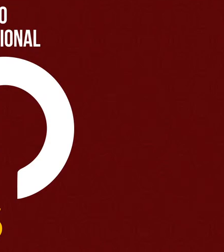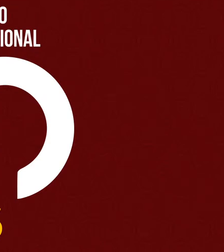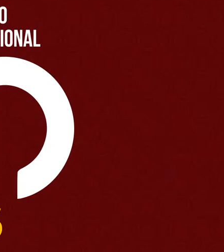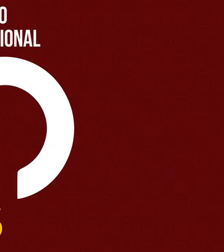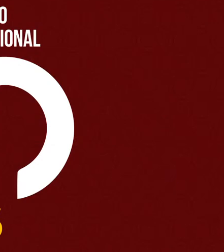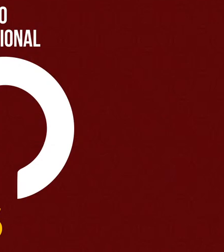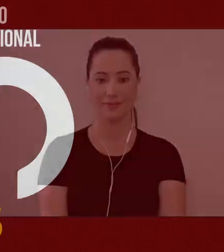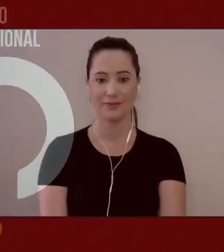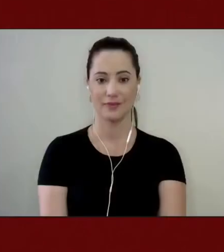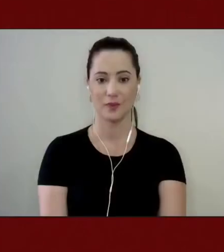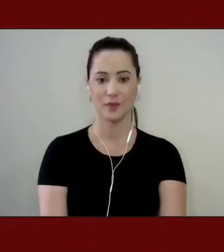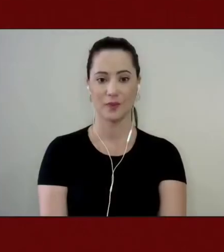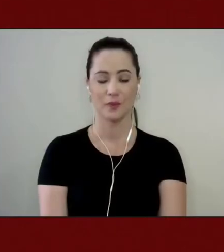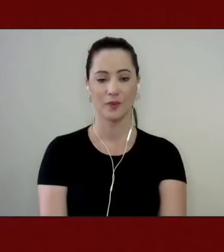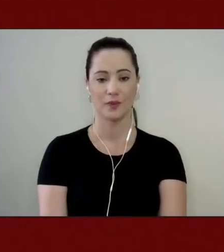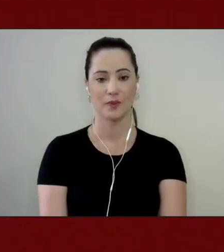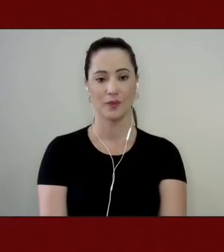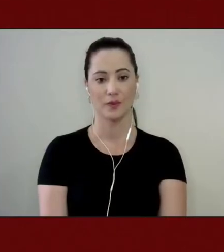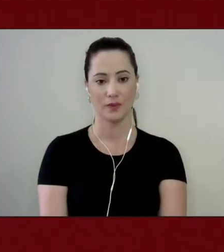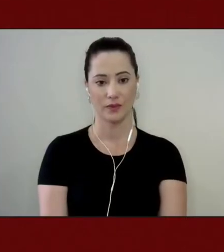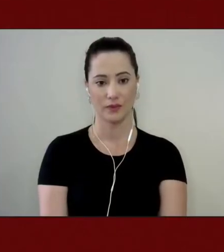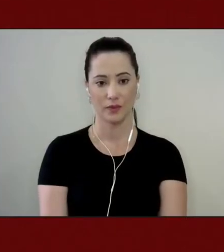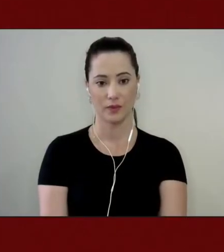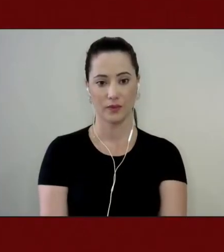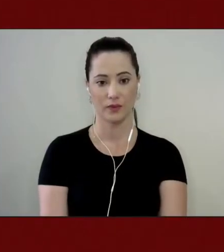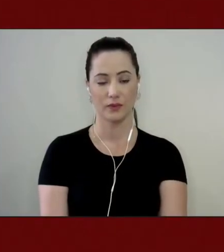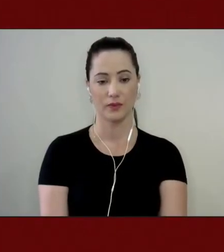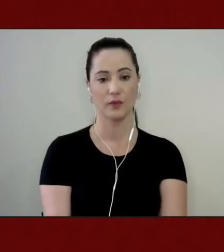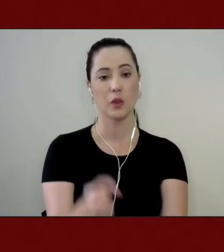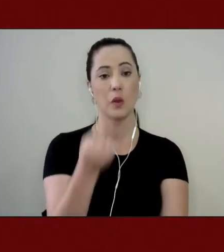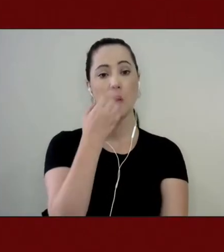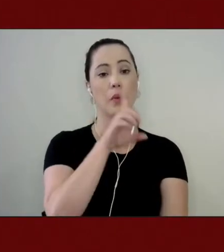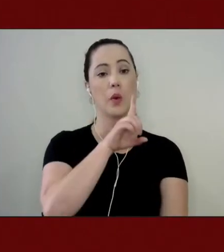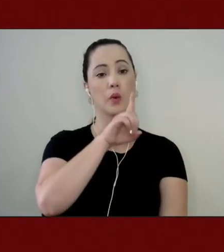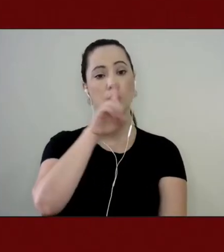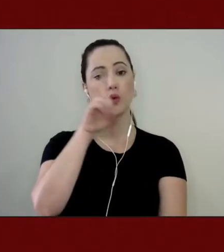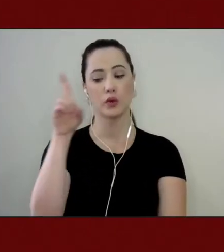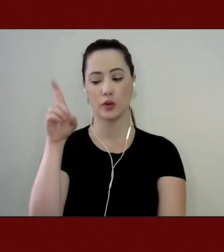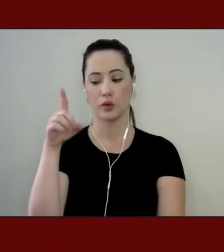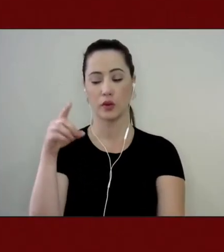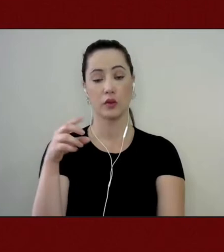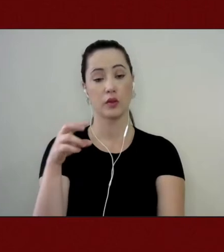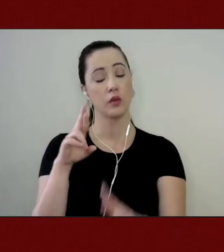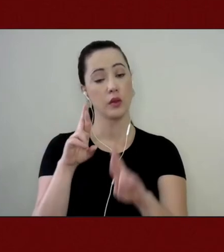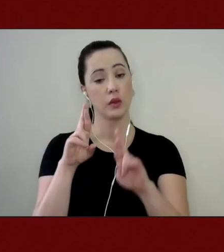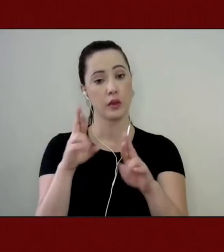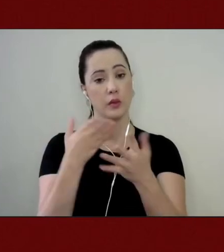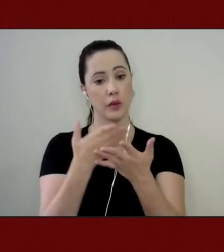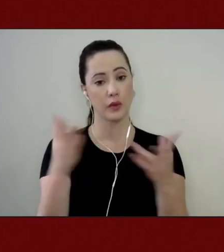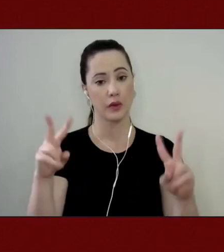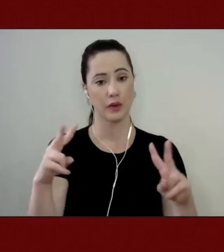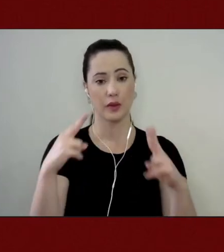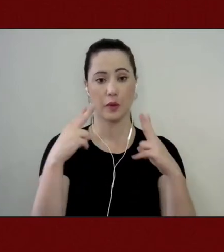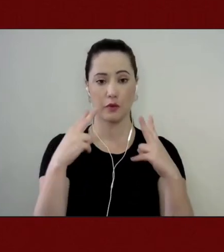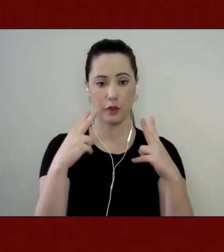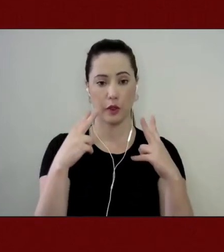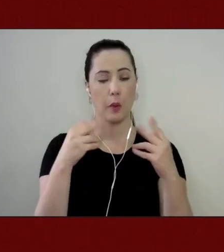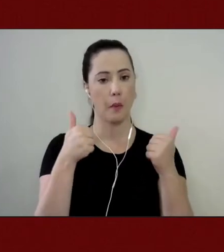Ecco, sì. Buongiorno, spero che. Bom dia. Espero que estejam me vendo e ouvindo